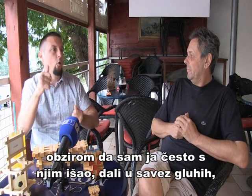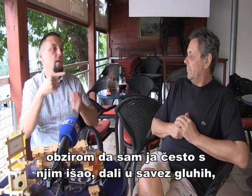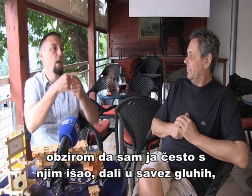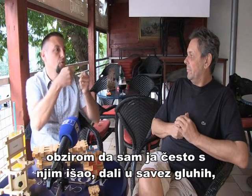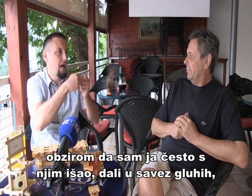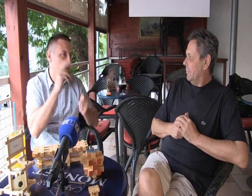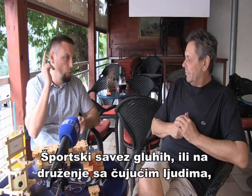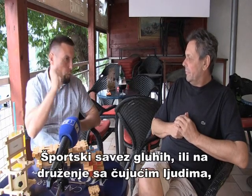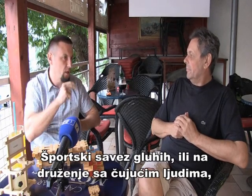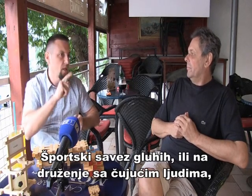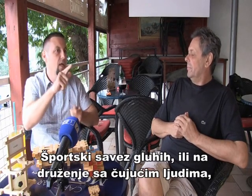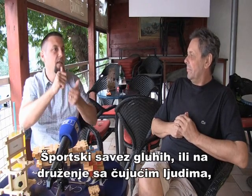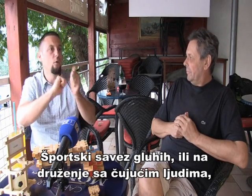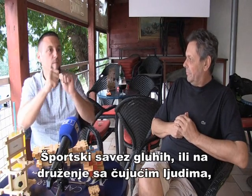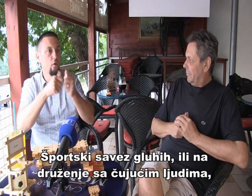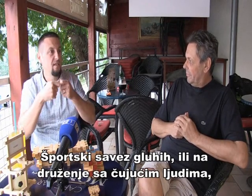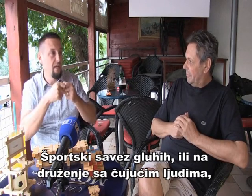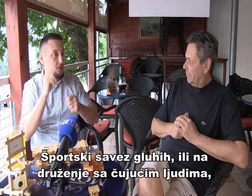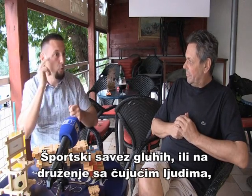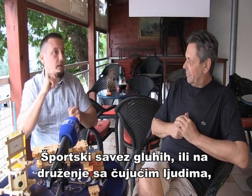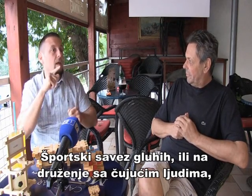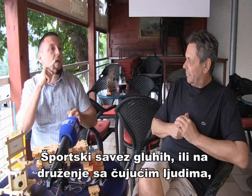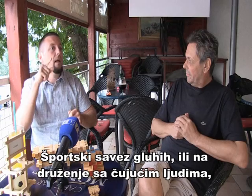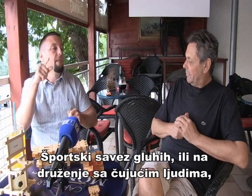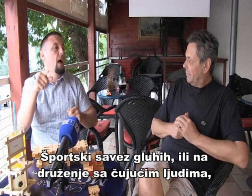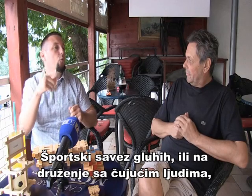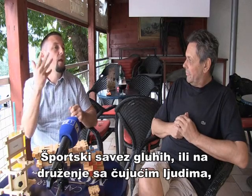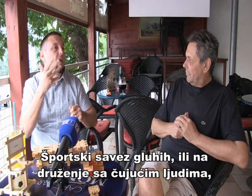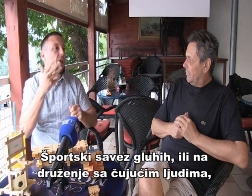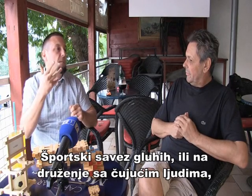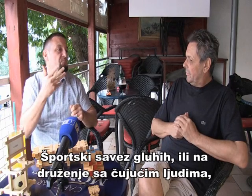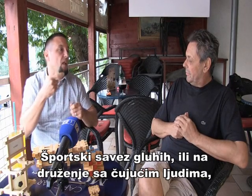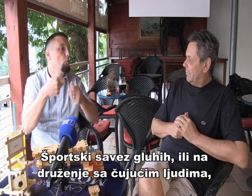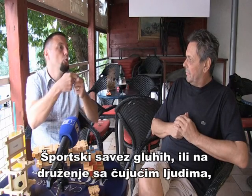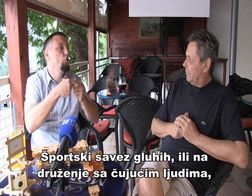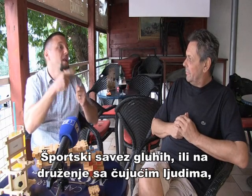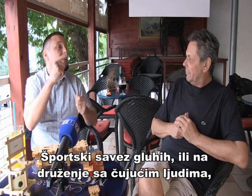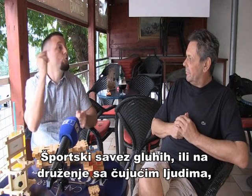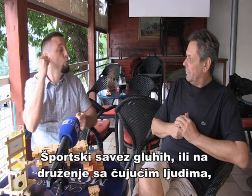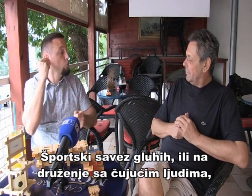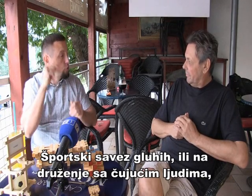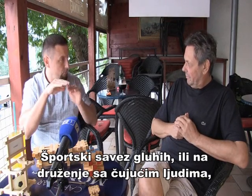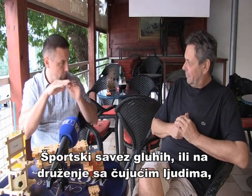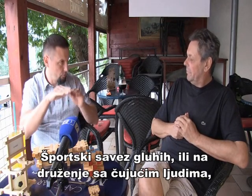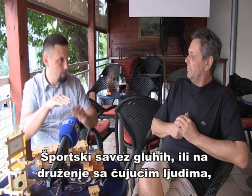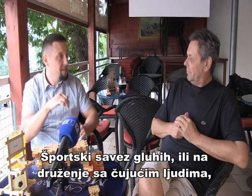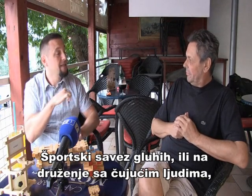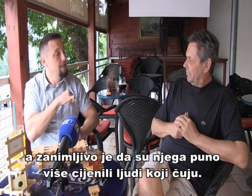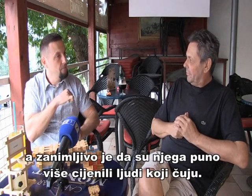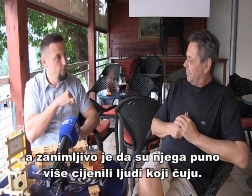da li u Savez gluhih, da li u Sportski savez gluhih, da li u neke druženja sa čujućim ljudima, zanimljivo